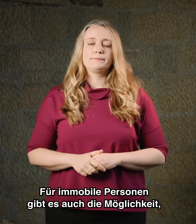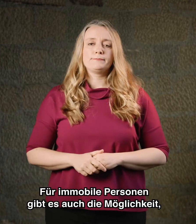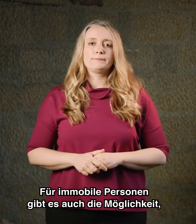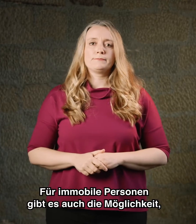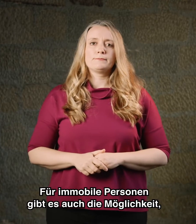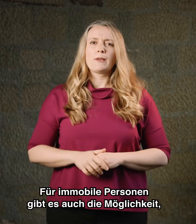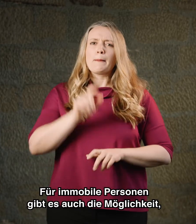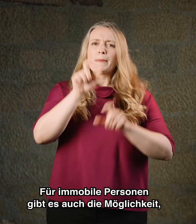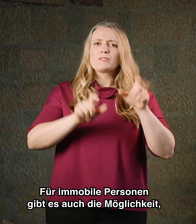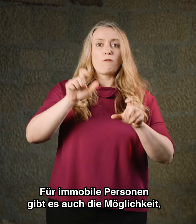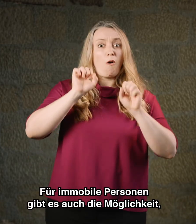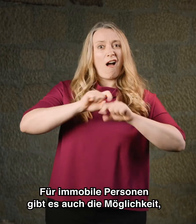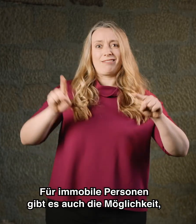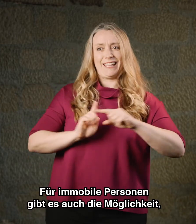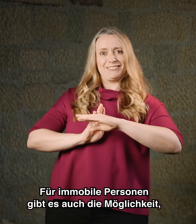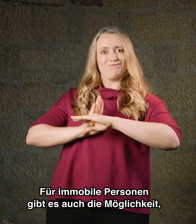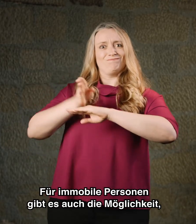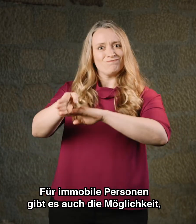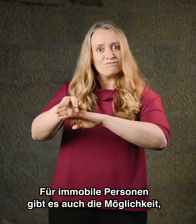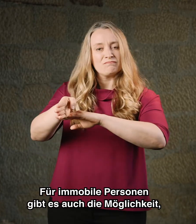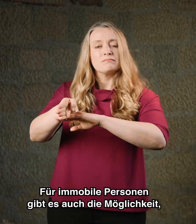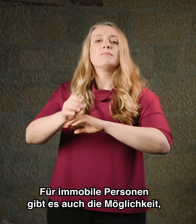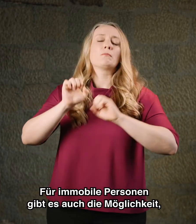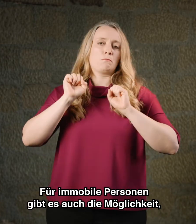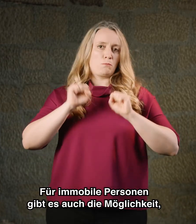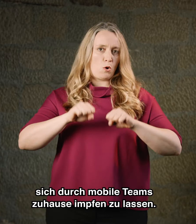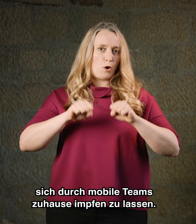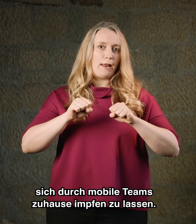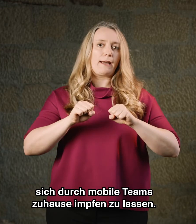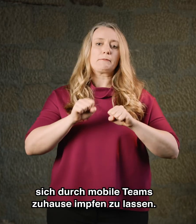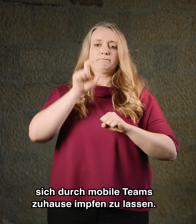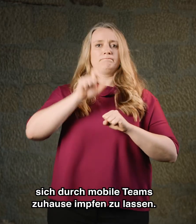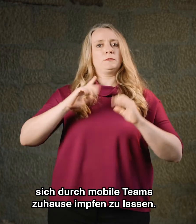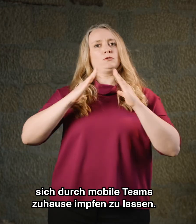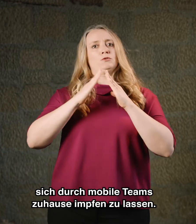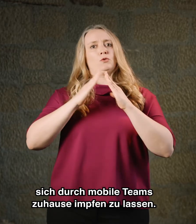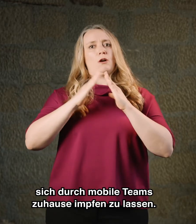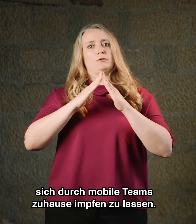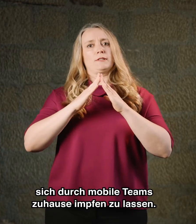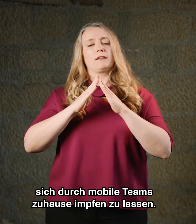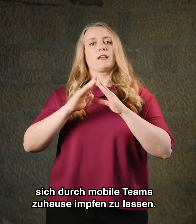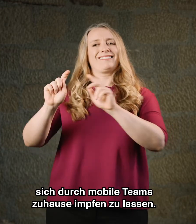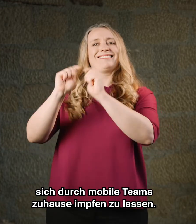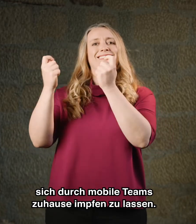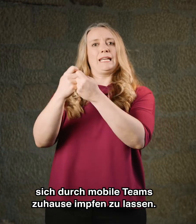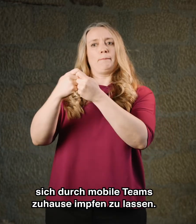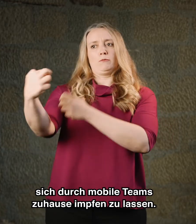Für Immobile Personen gibt es auch die Möglichkeit, sich durch mobile Teams zu Hause impfen zu lassen.